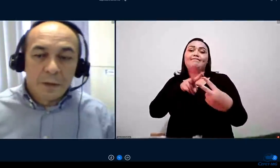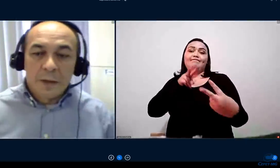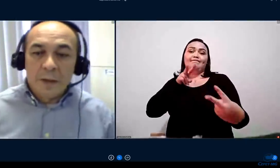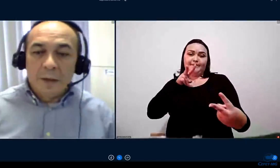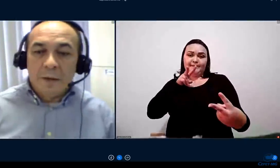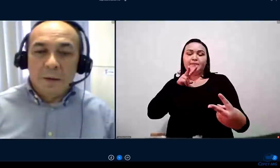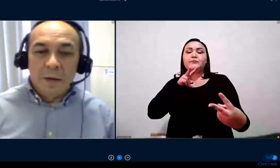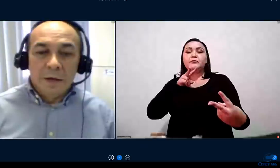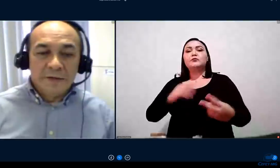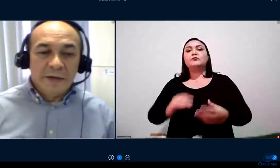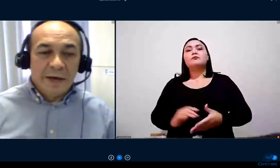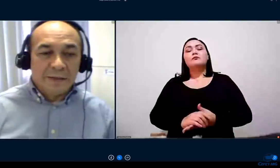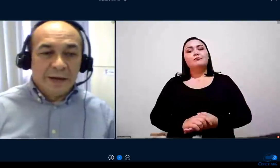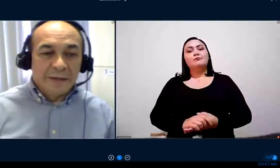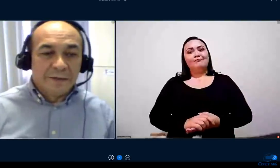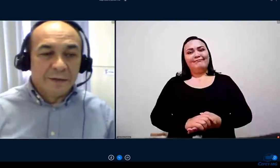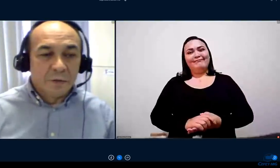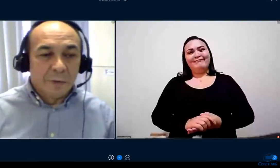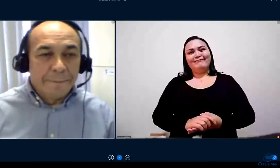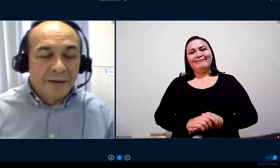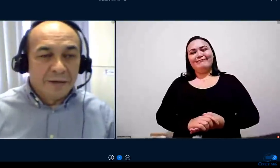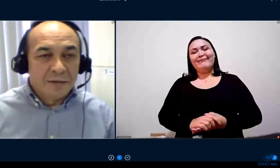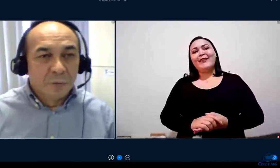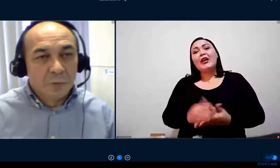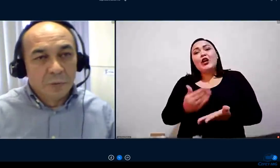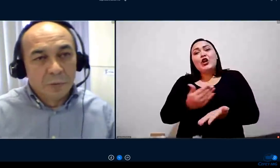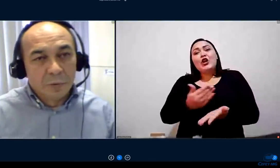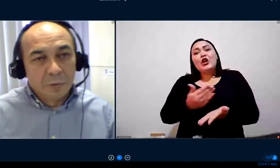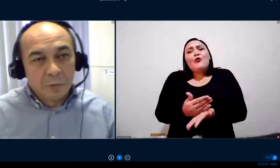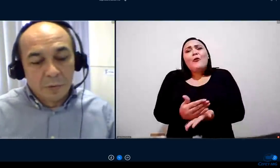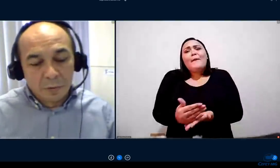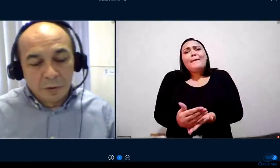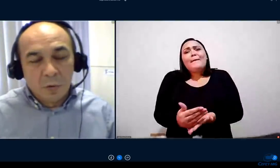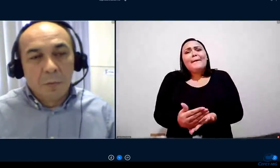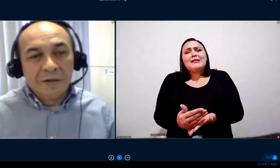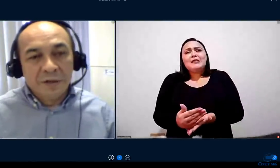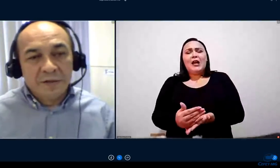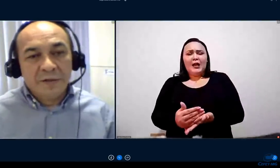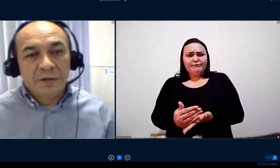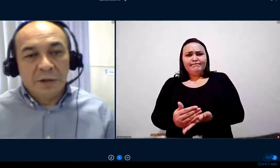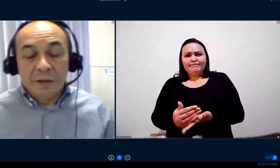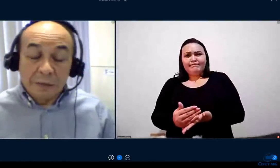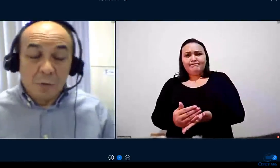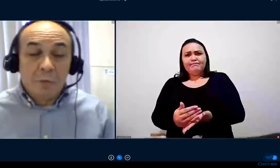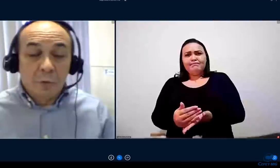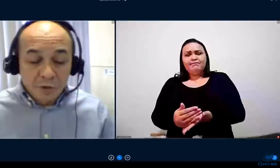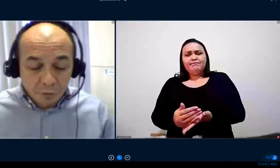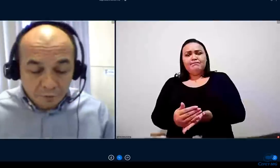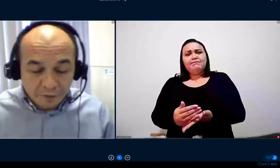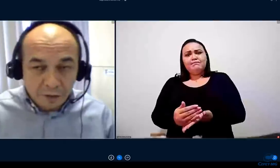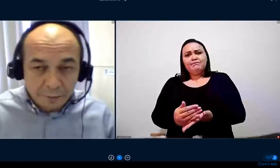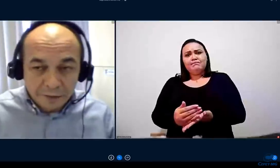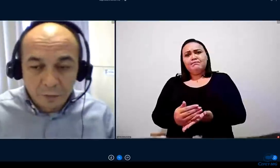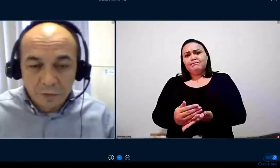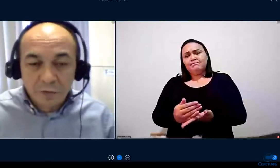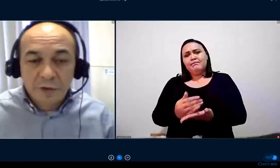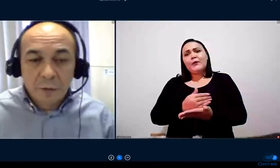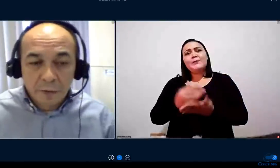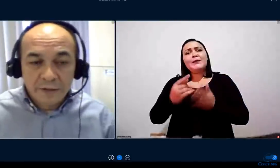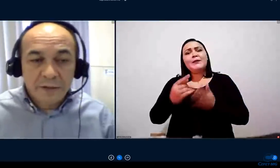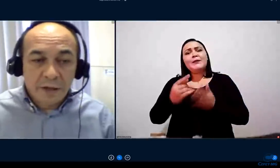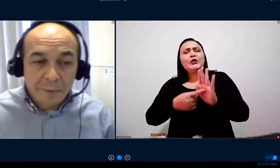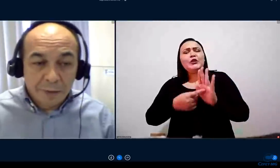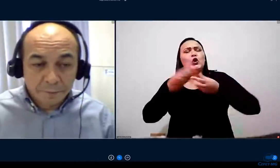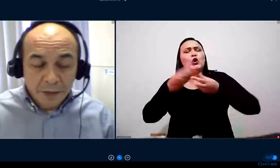iniciar tratando apenas do, do, de como a gente se, como o Instituto Federal do Mato Grosso